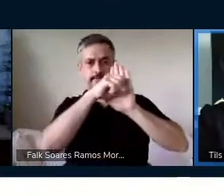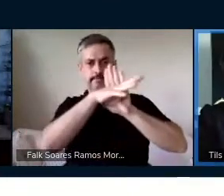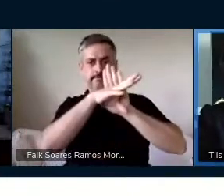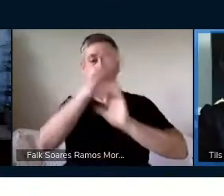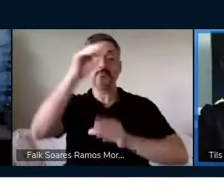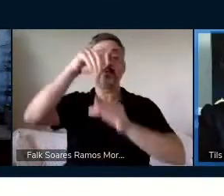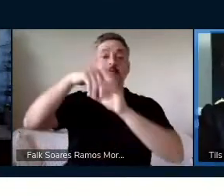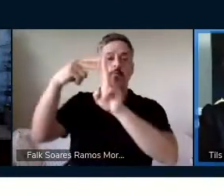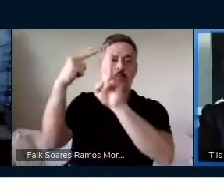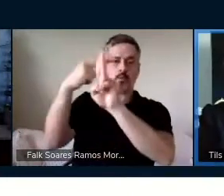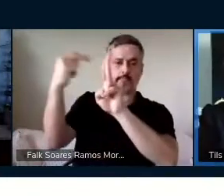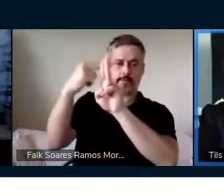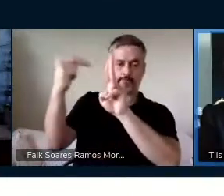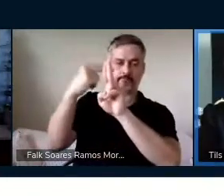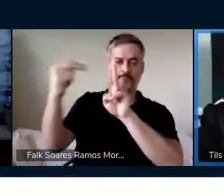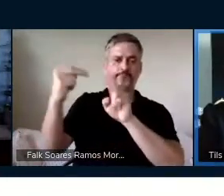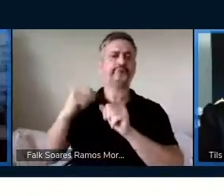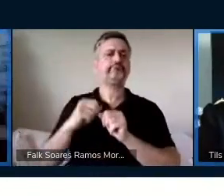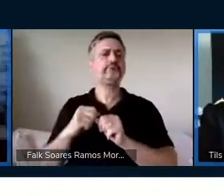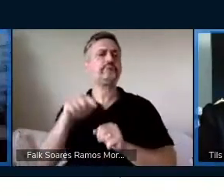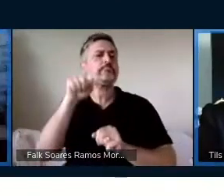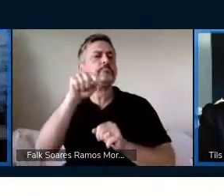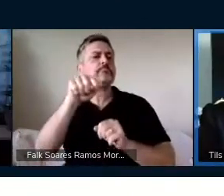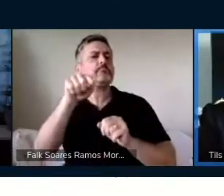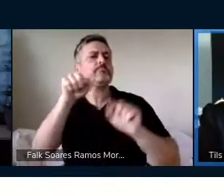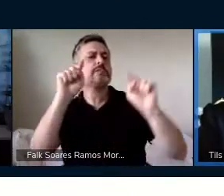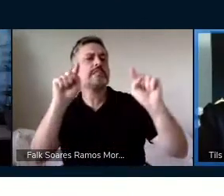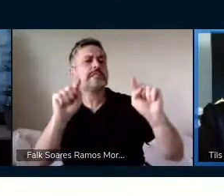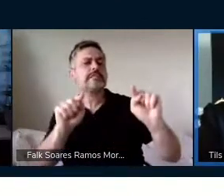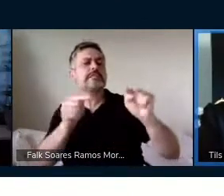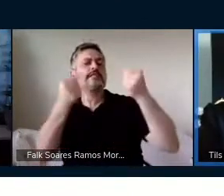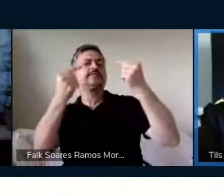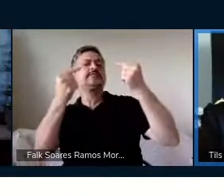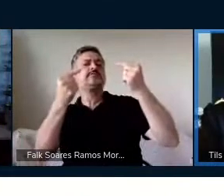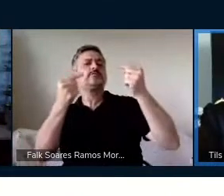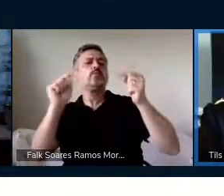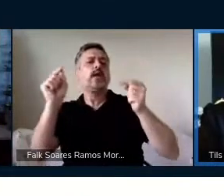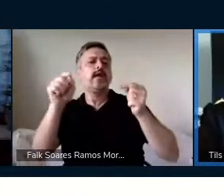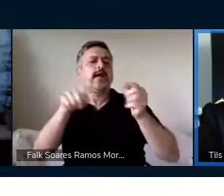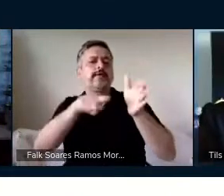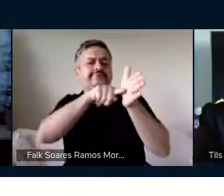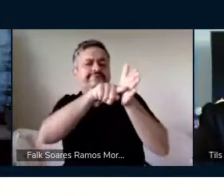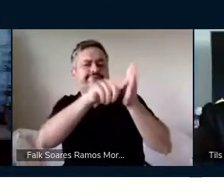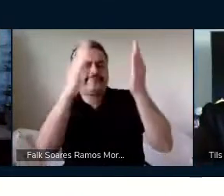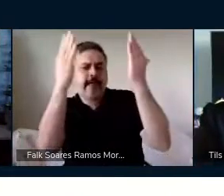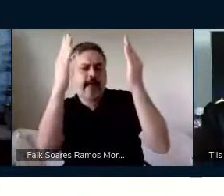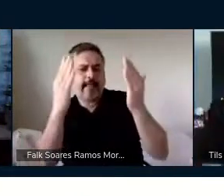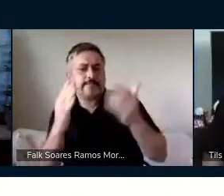da Universidade de Brasília. O desafio é a análise